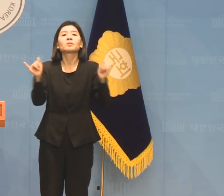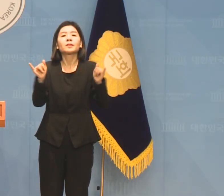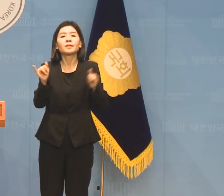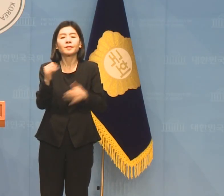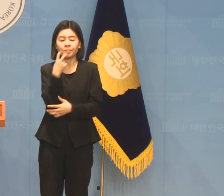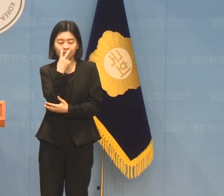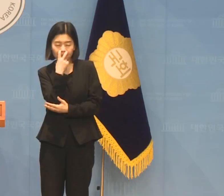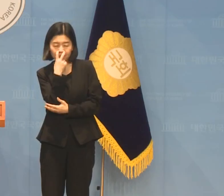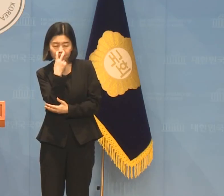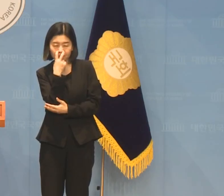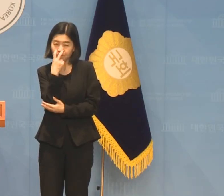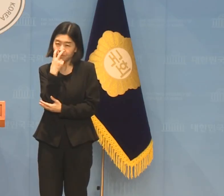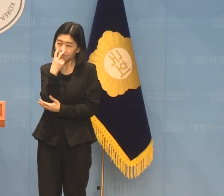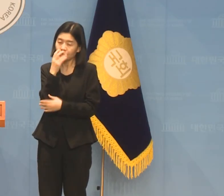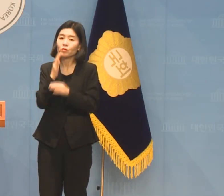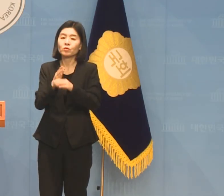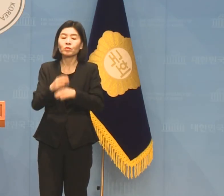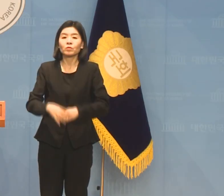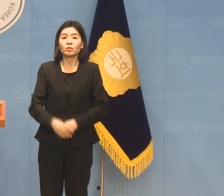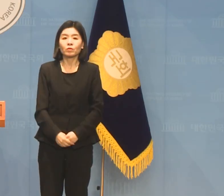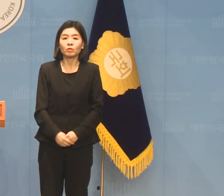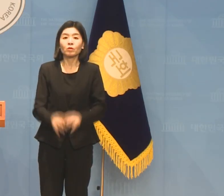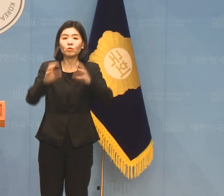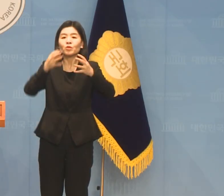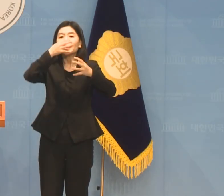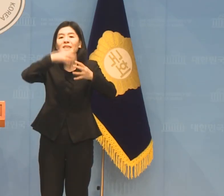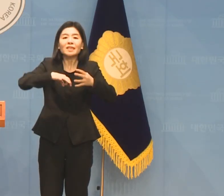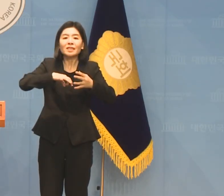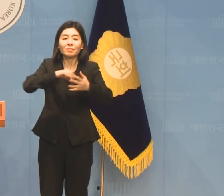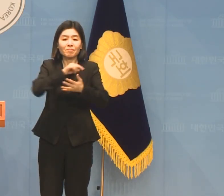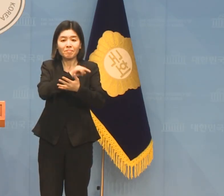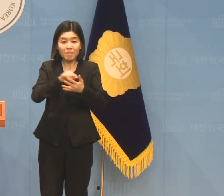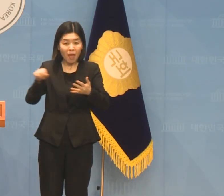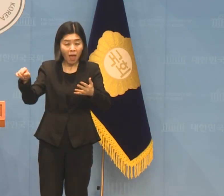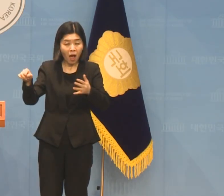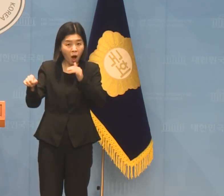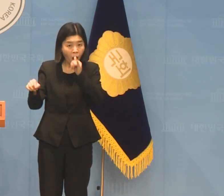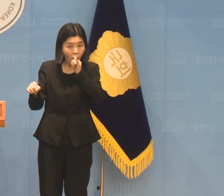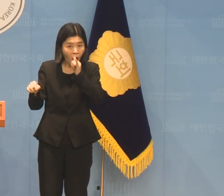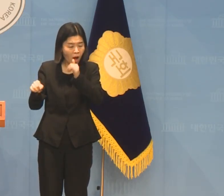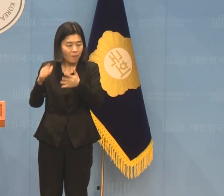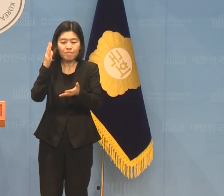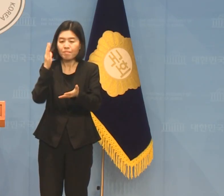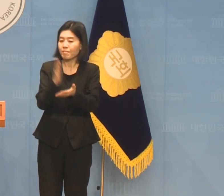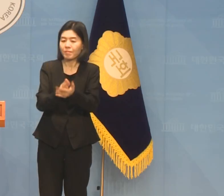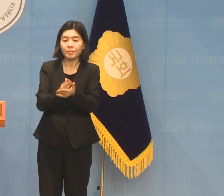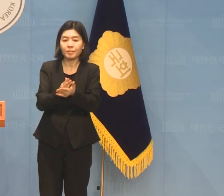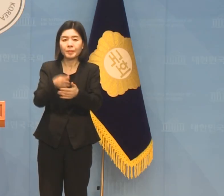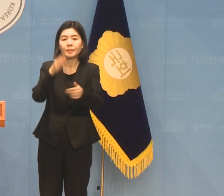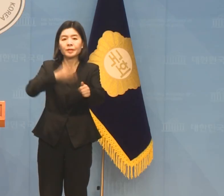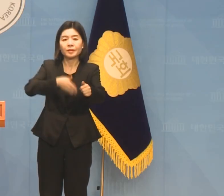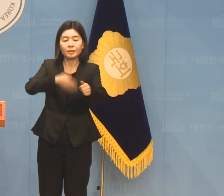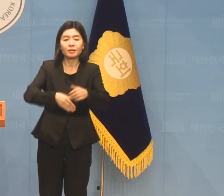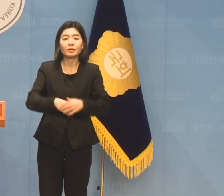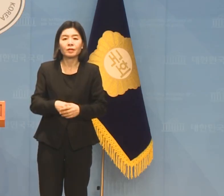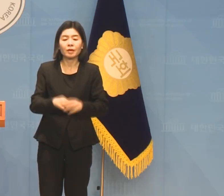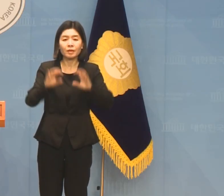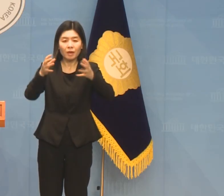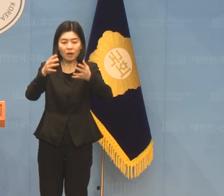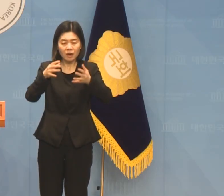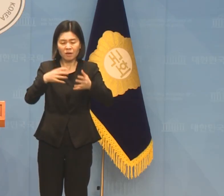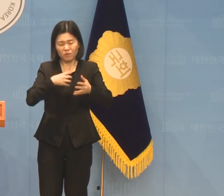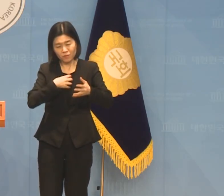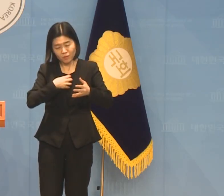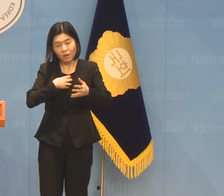눈으로 지켜보고 있습니다. 국익에 조금이라도 해가 되는 일은 하지 마십시오. 나라를